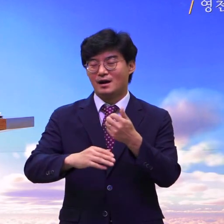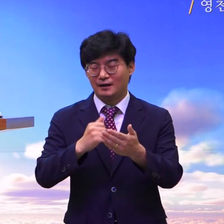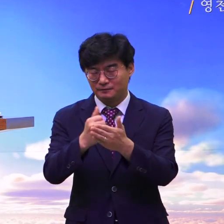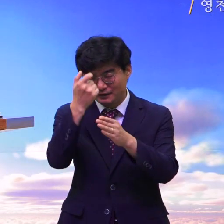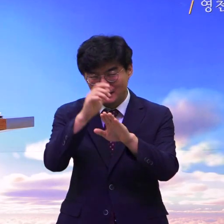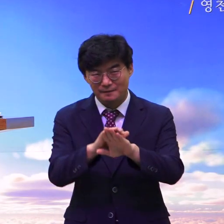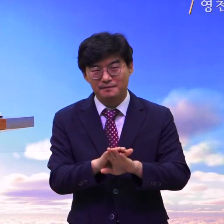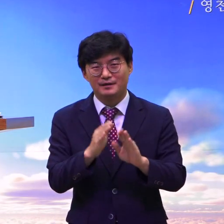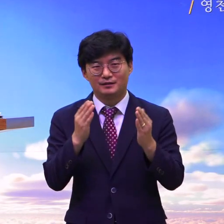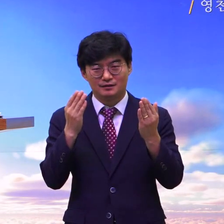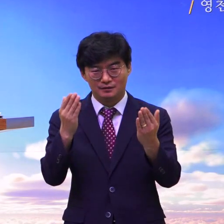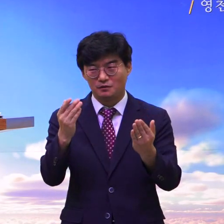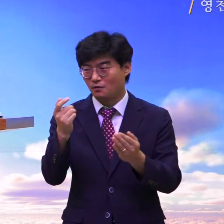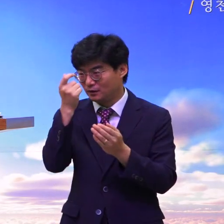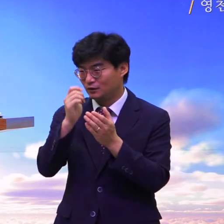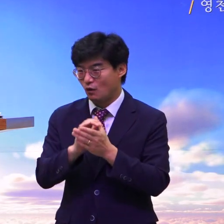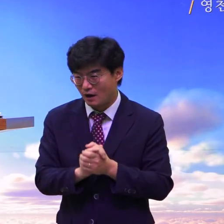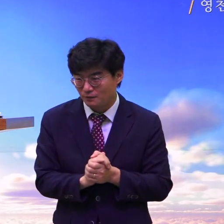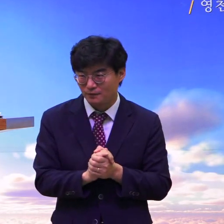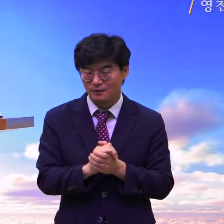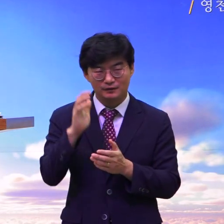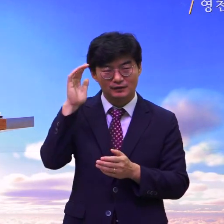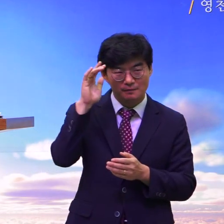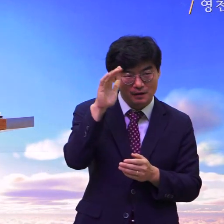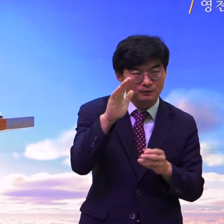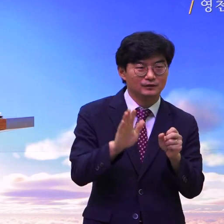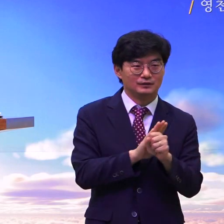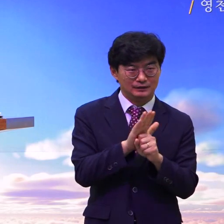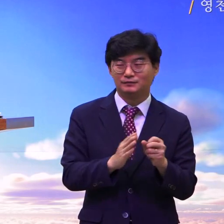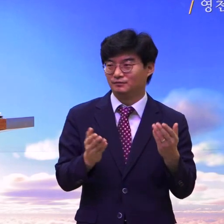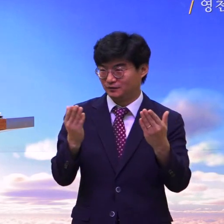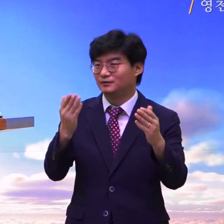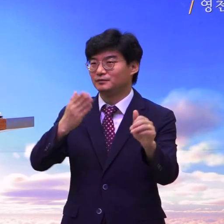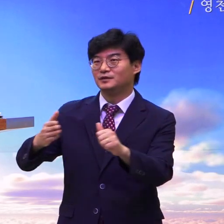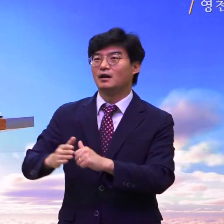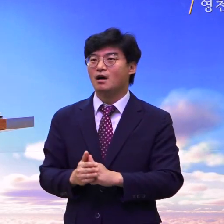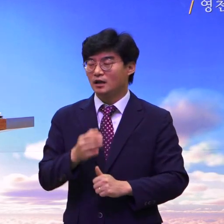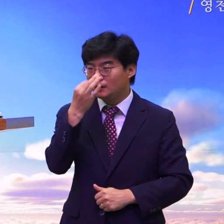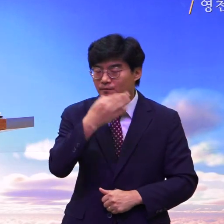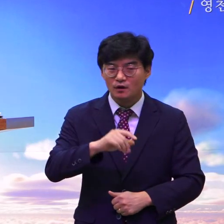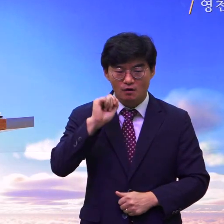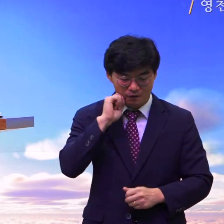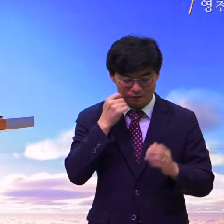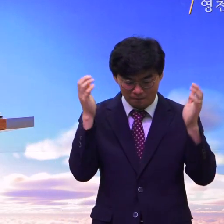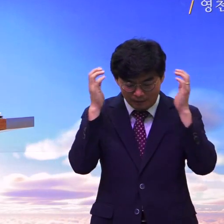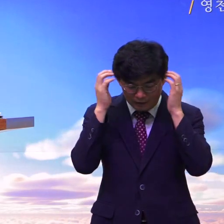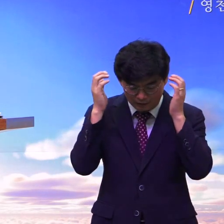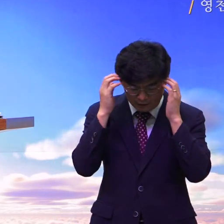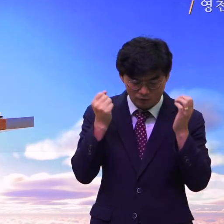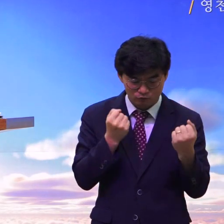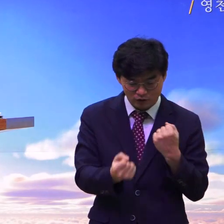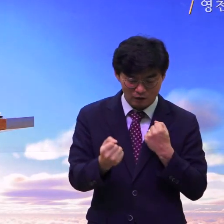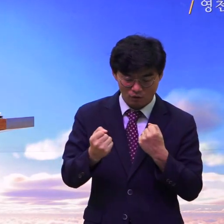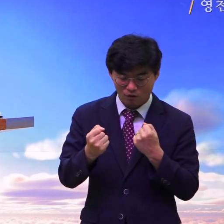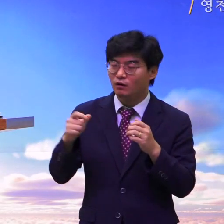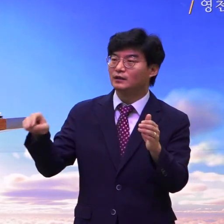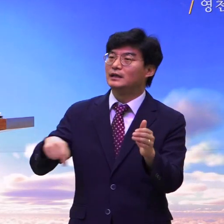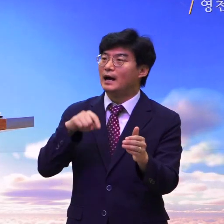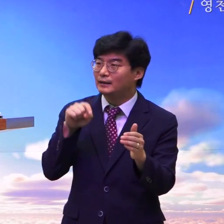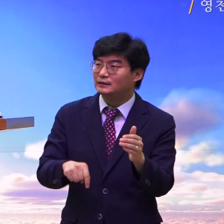예배하십시오. 아무리 고통스럽고 막막해도 그 속에서 간절히 하나님을 찾는